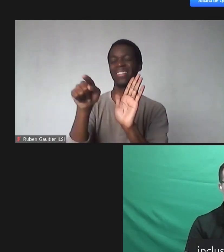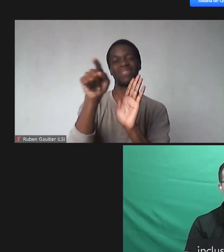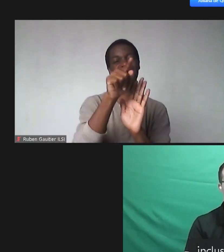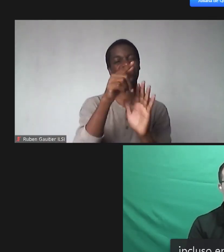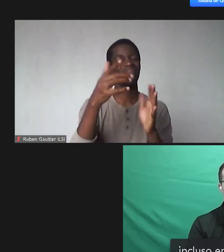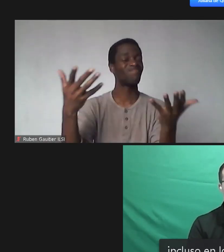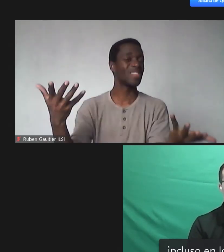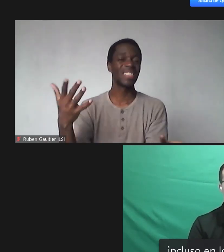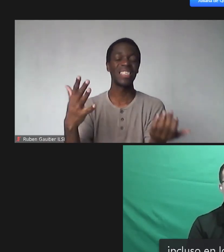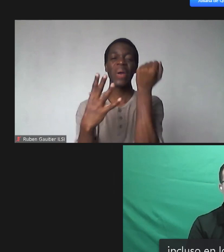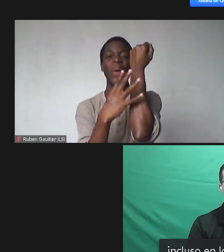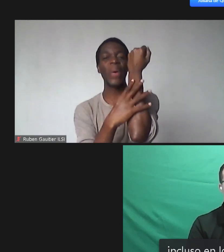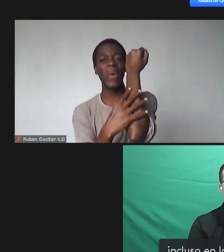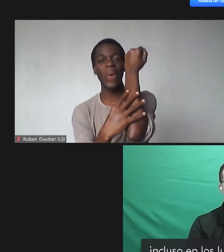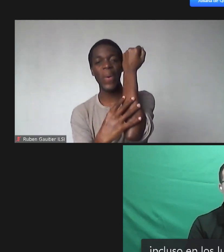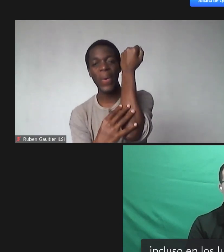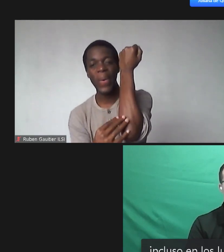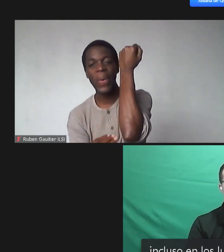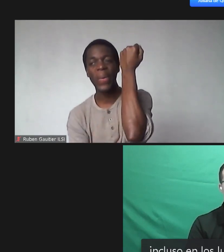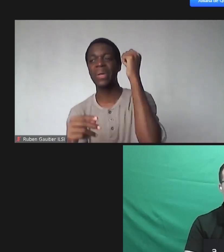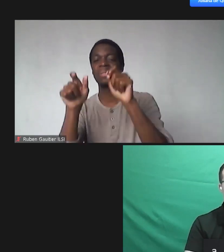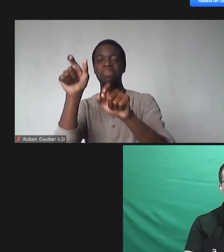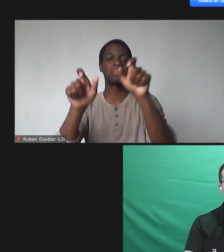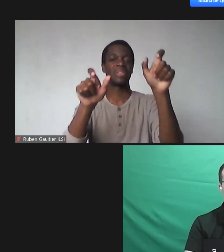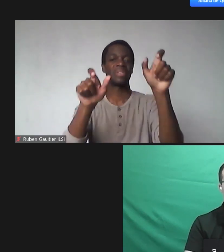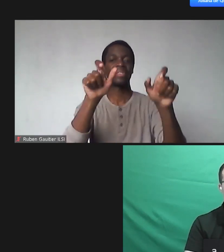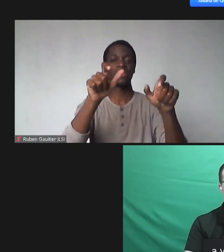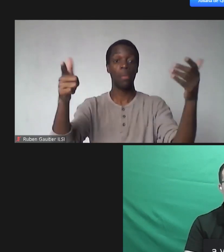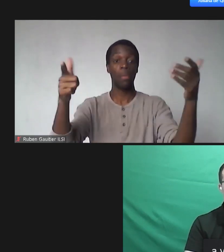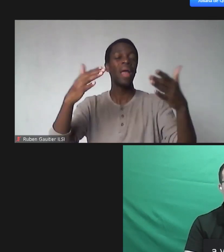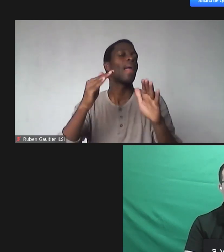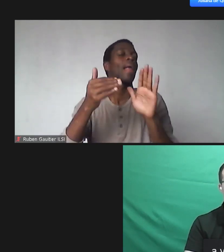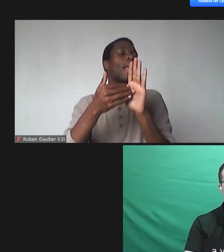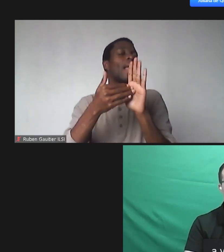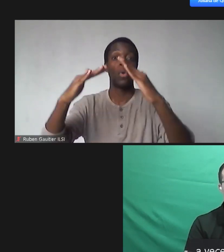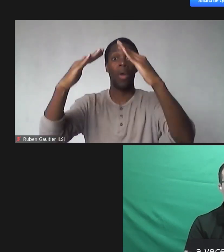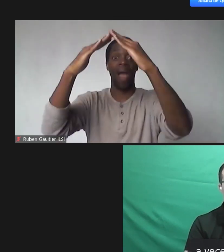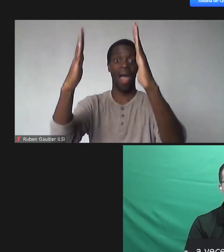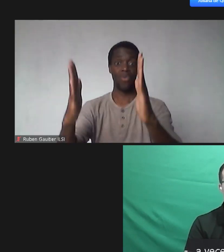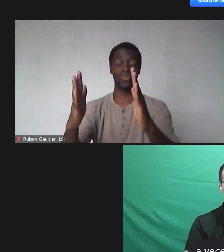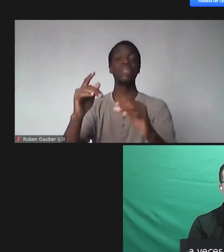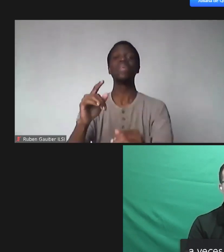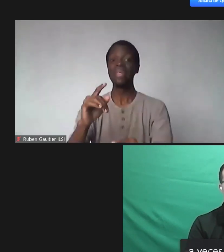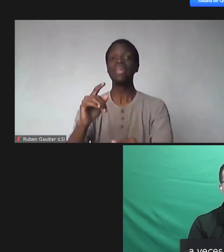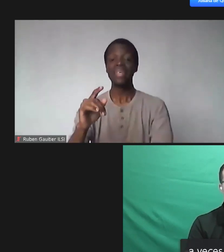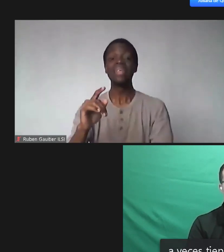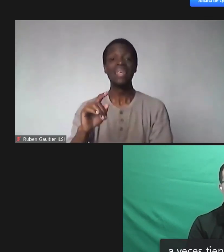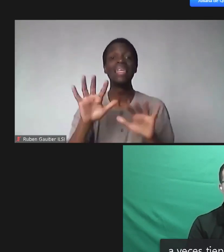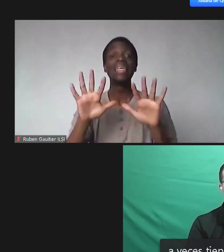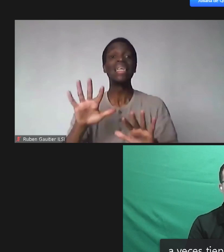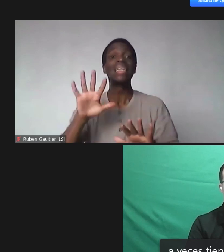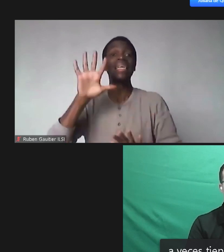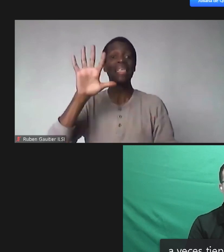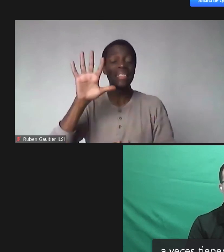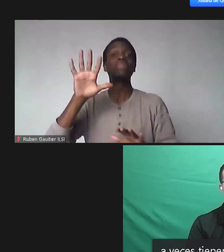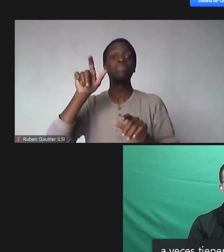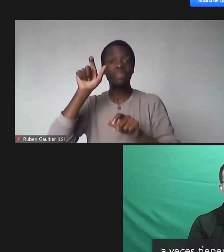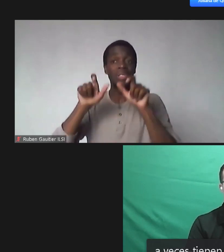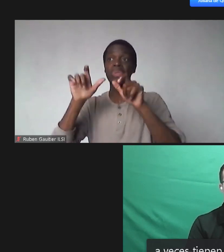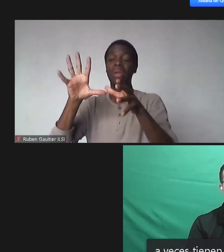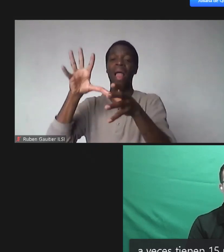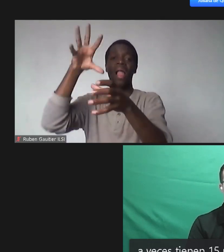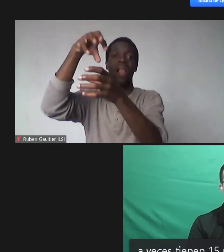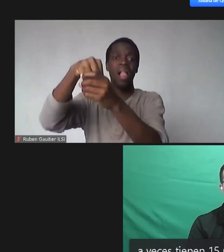gente, a veces como 15 personas que viven dentro del mismo hogar, pero tenemos que hacer eso con cada una. Eso es importante